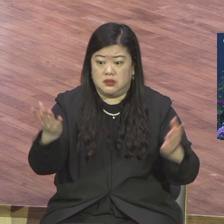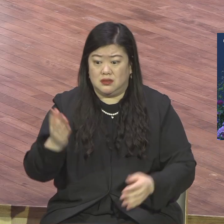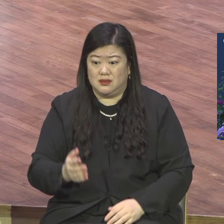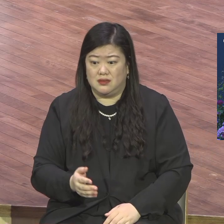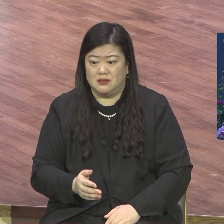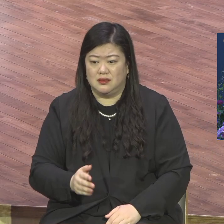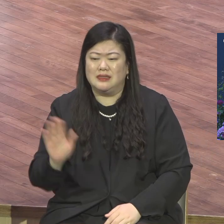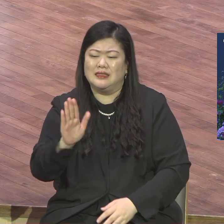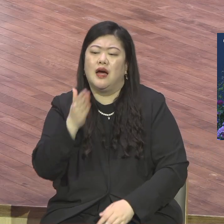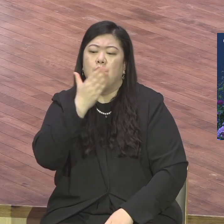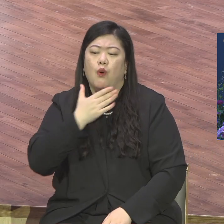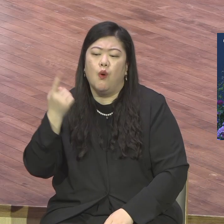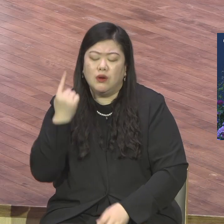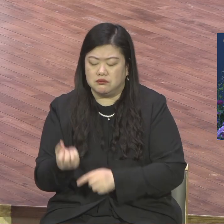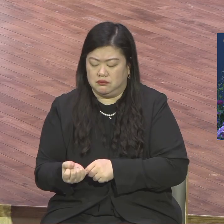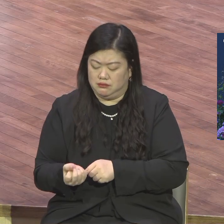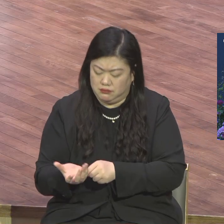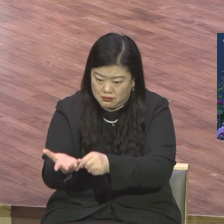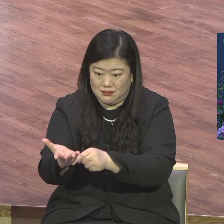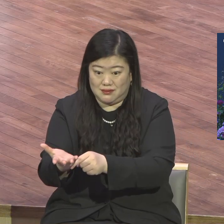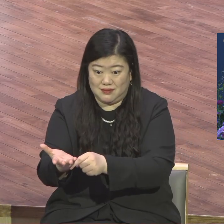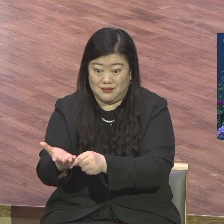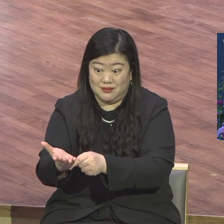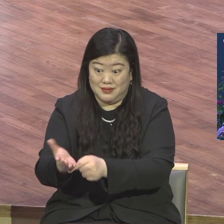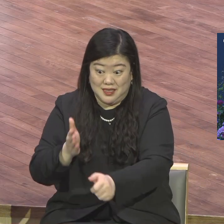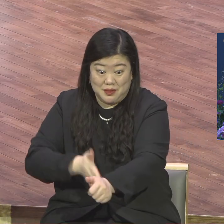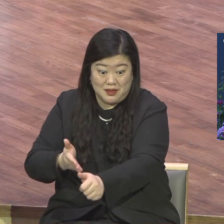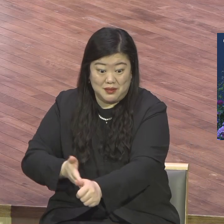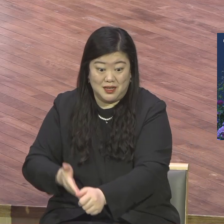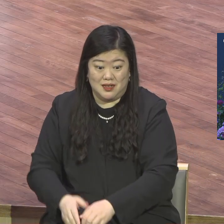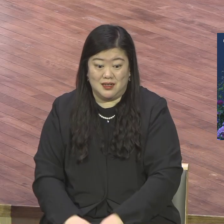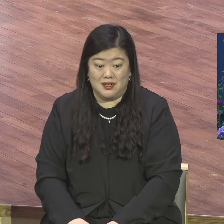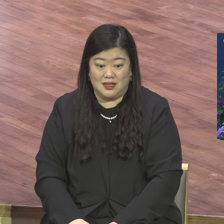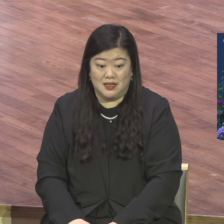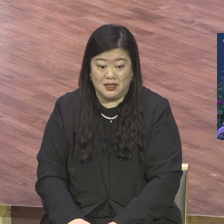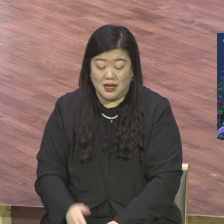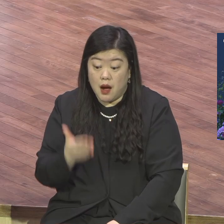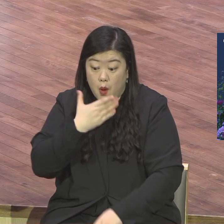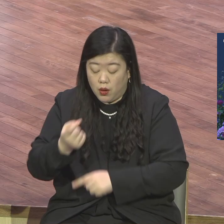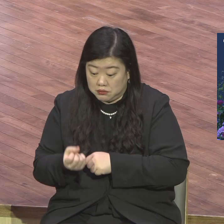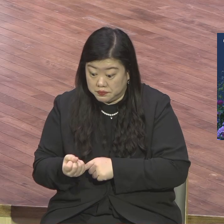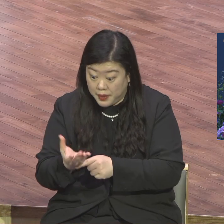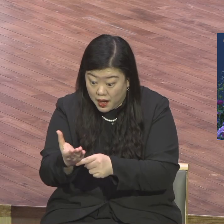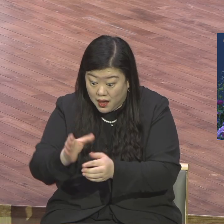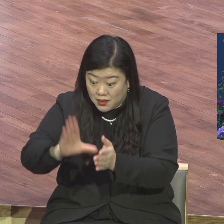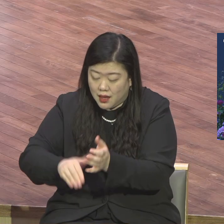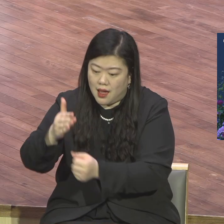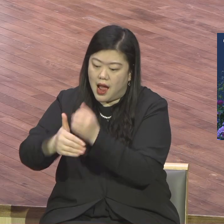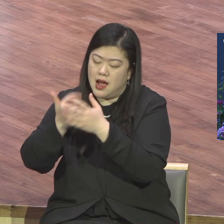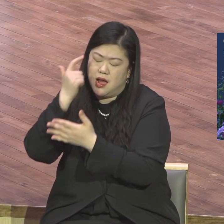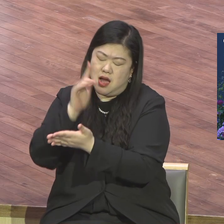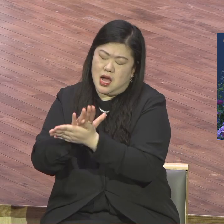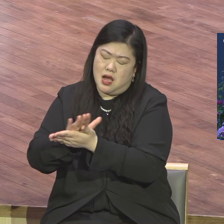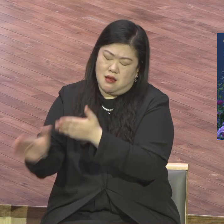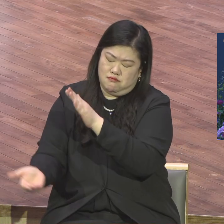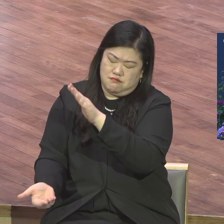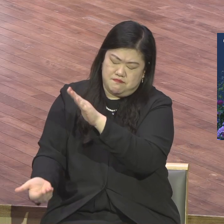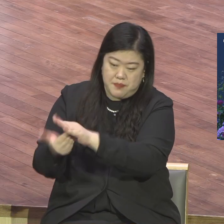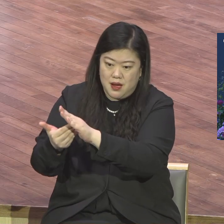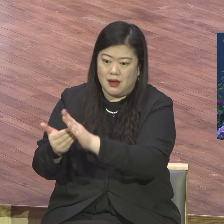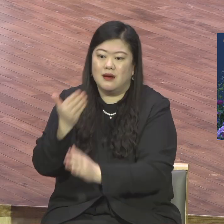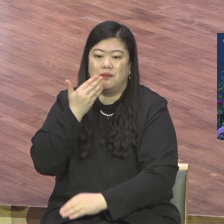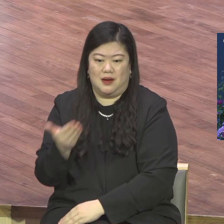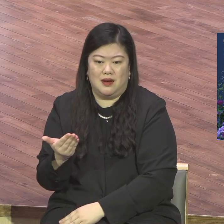영계 모든 성도들, 하나님의 최고의 기대를 충족시켜드리는 그리스도의